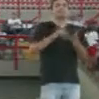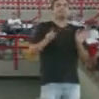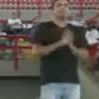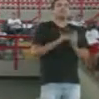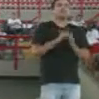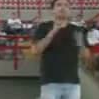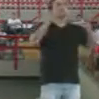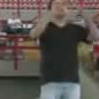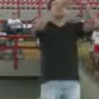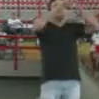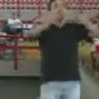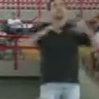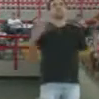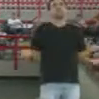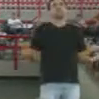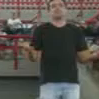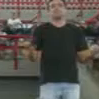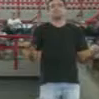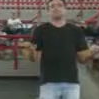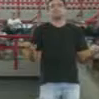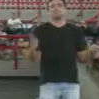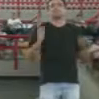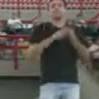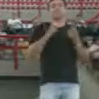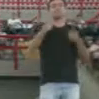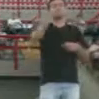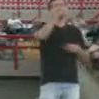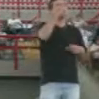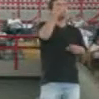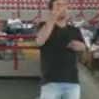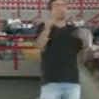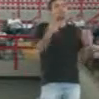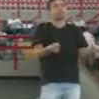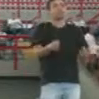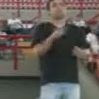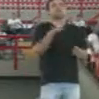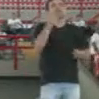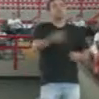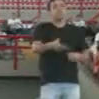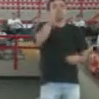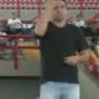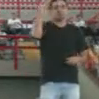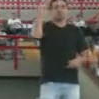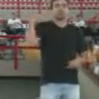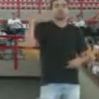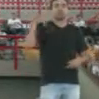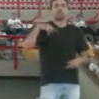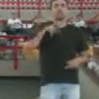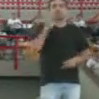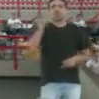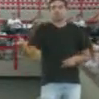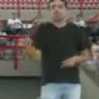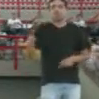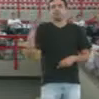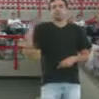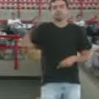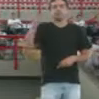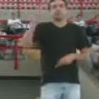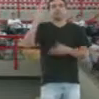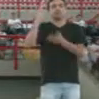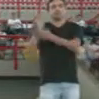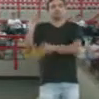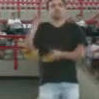lascado. E aí sim, se você é evangélico, então bora lá. Diga para a pessoa que está do seu lado, repita. Você